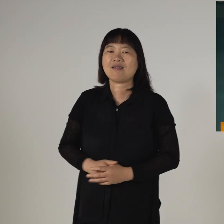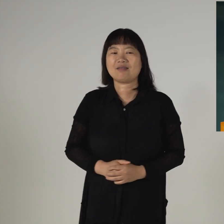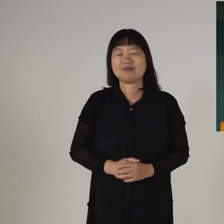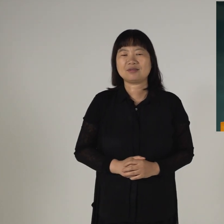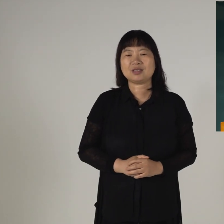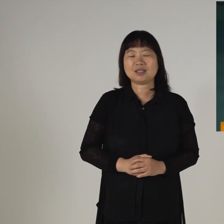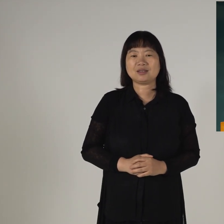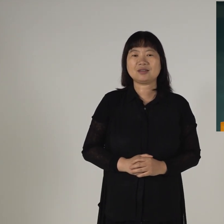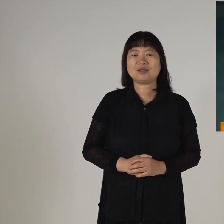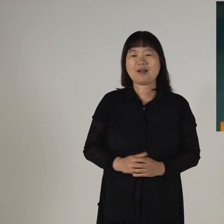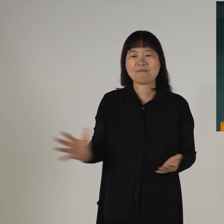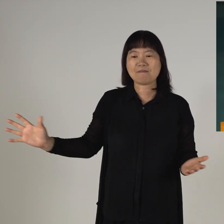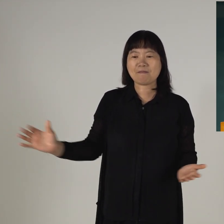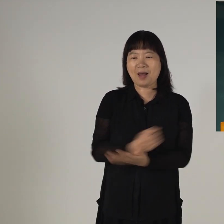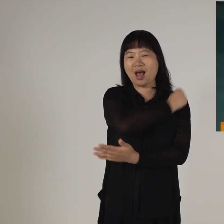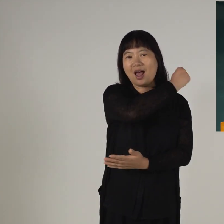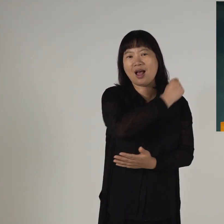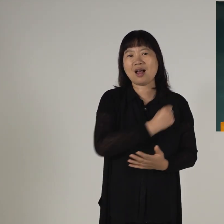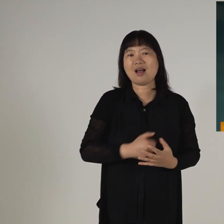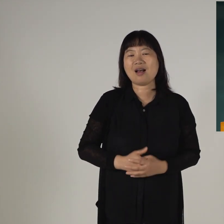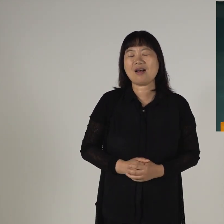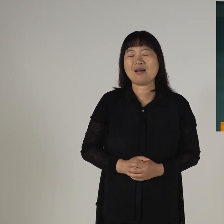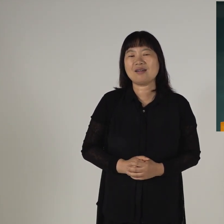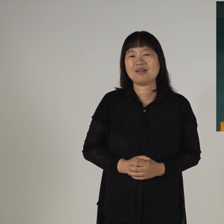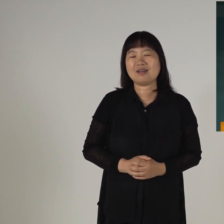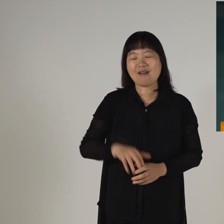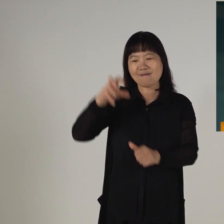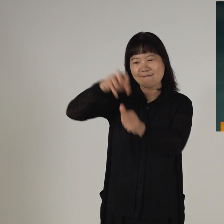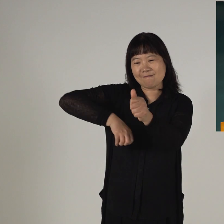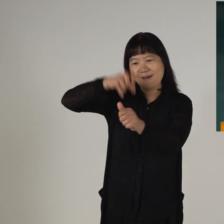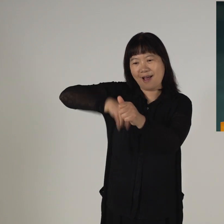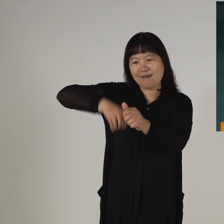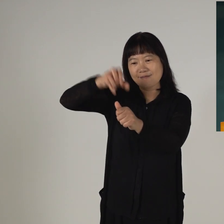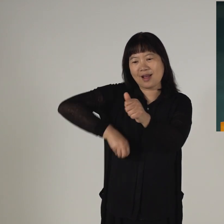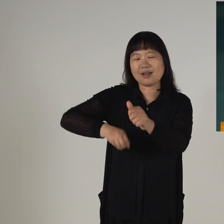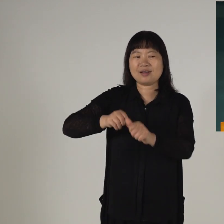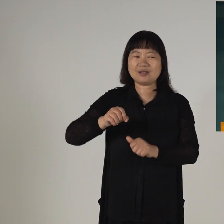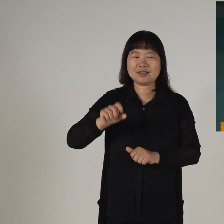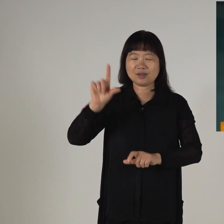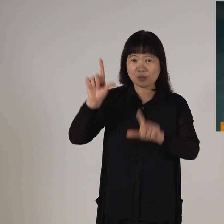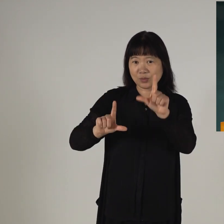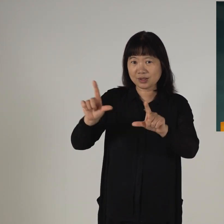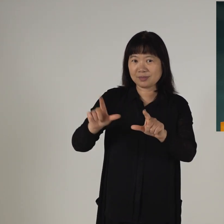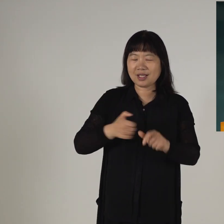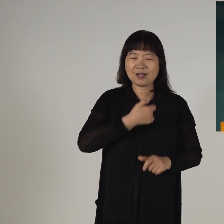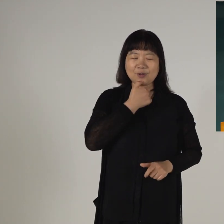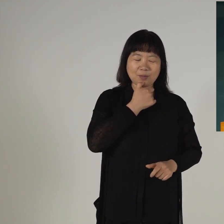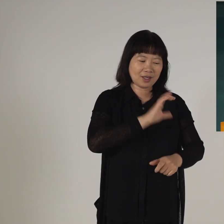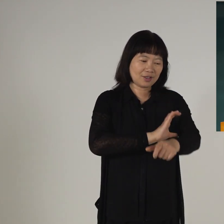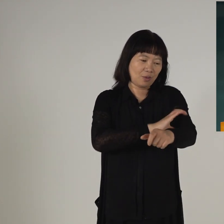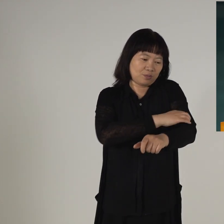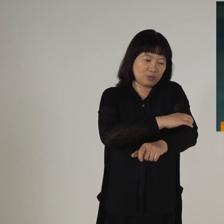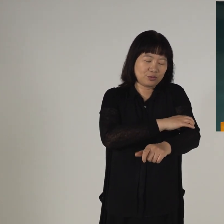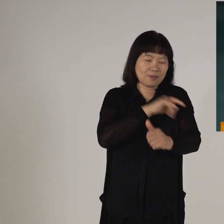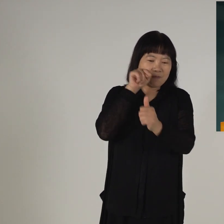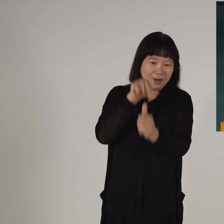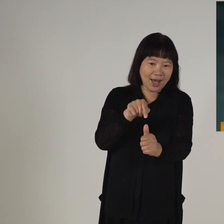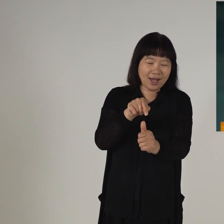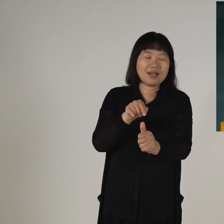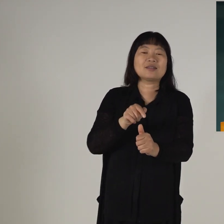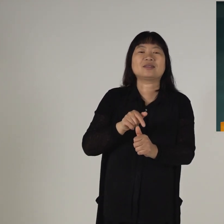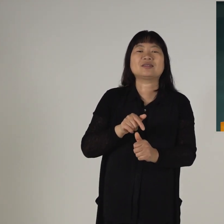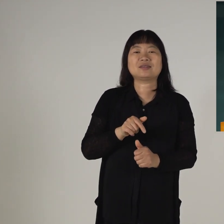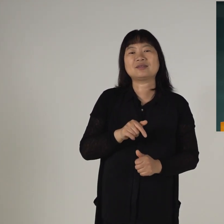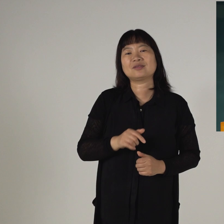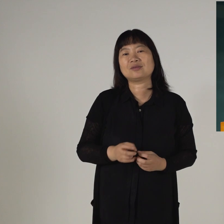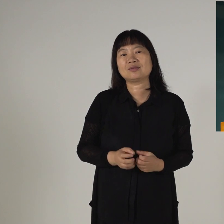하고 빼앗아가고 착취하고 하는 일들이 로마 정권에 의해서 벌어졌어요. 보시면